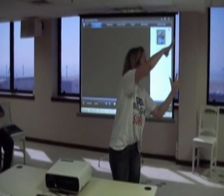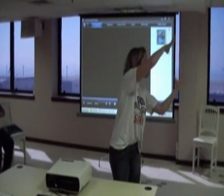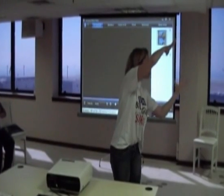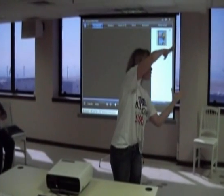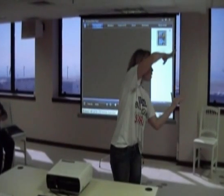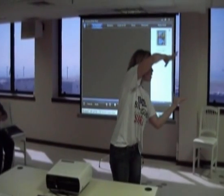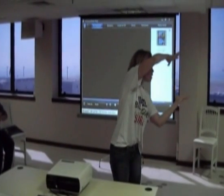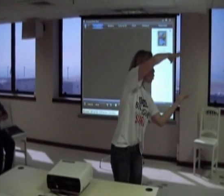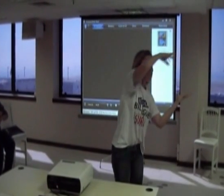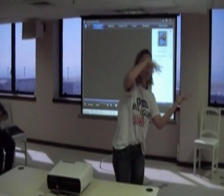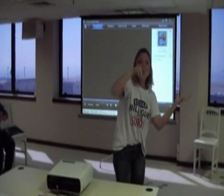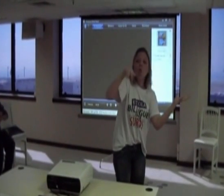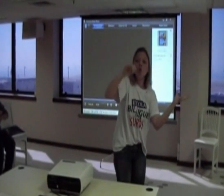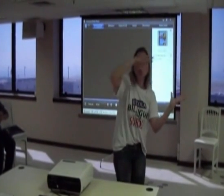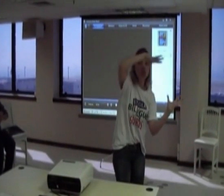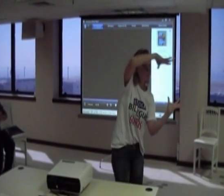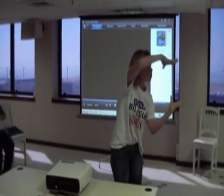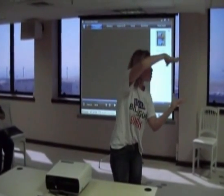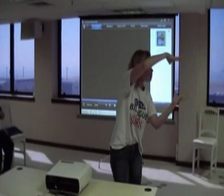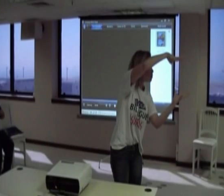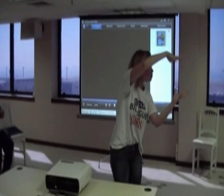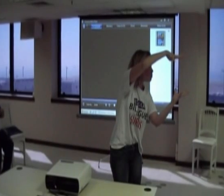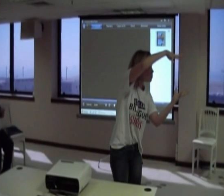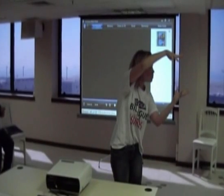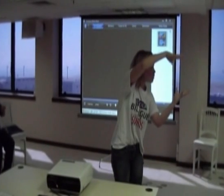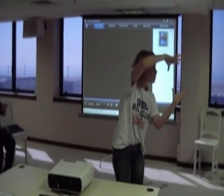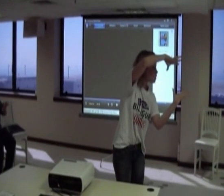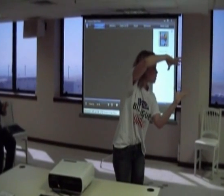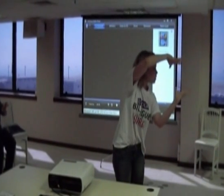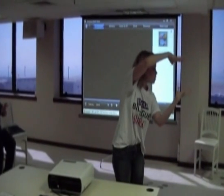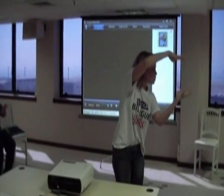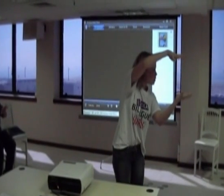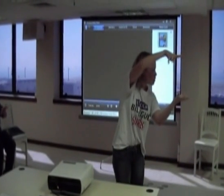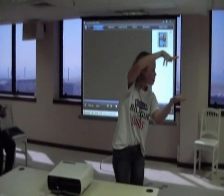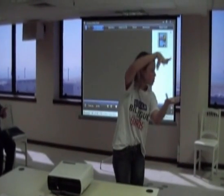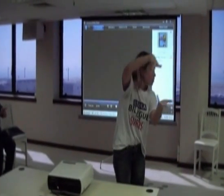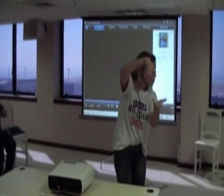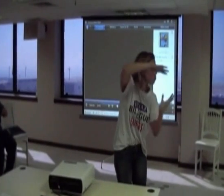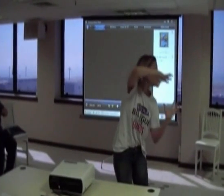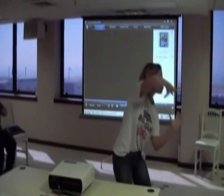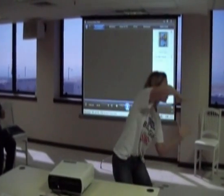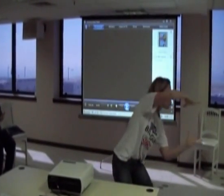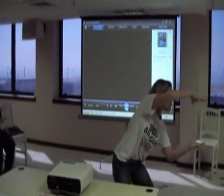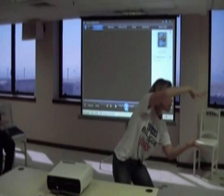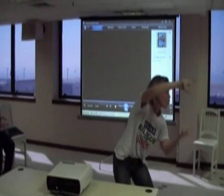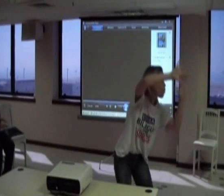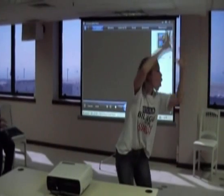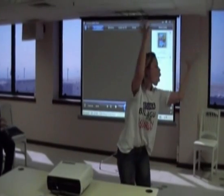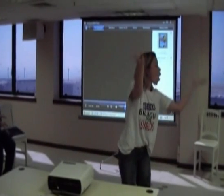Esperar. O próximo sinal seria com as mãos abertas, como se vocês estivessem segurando uma bola. E como se